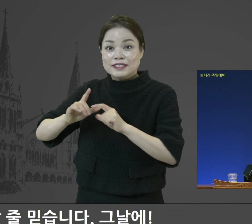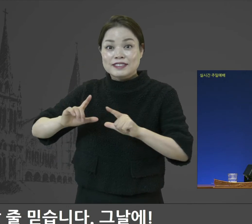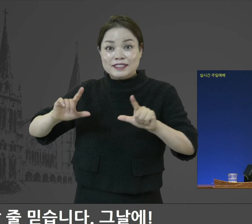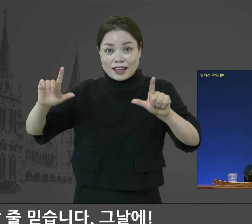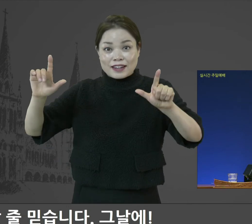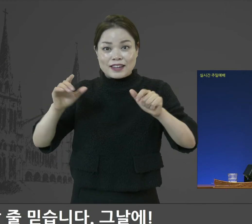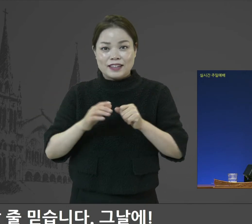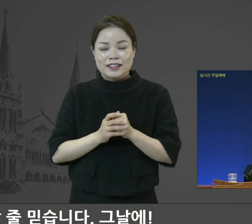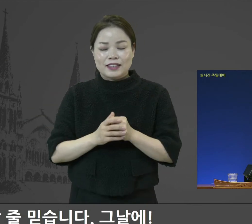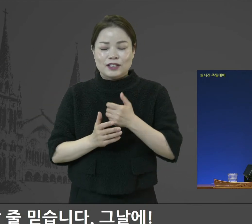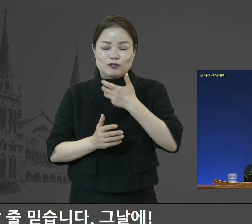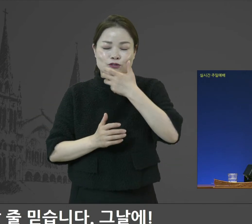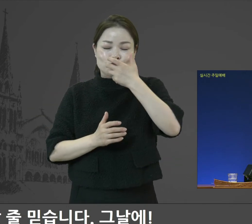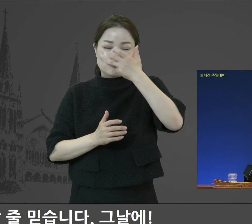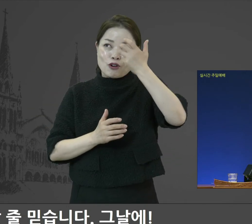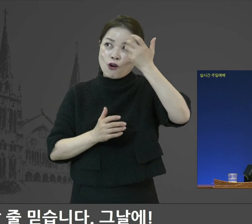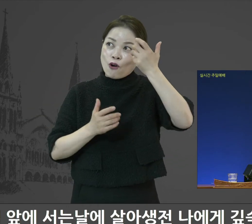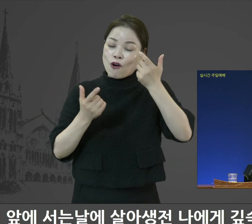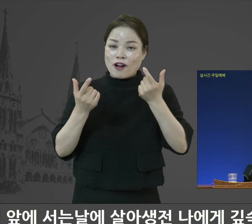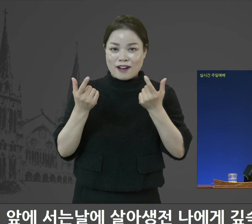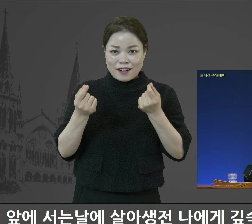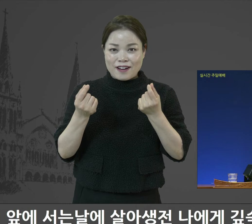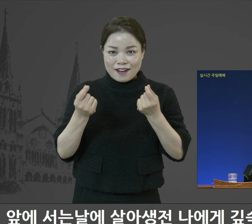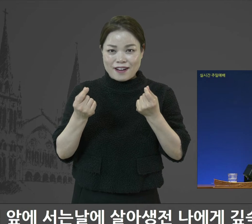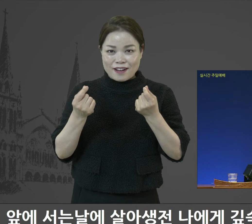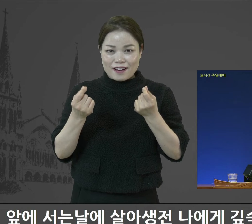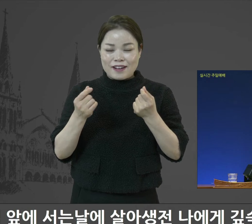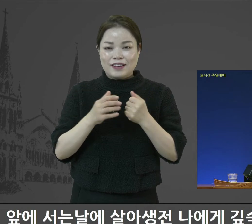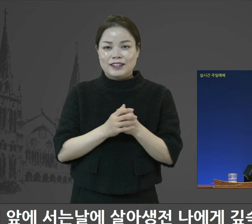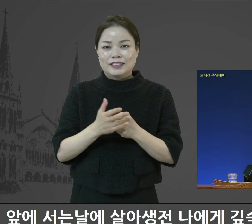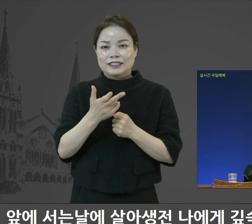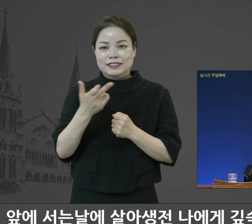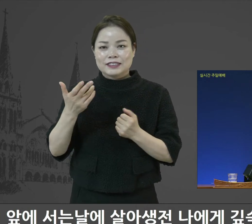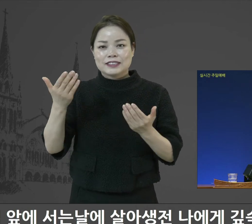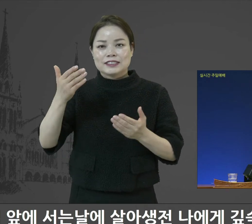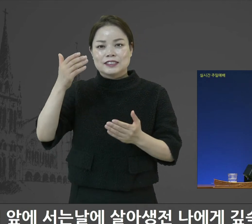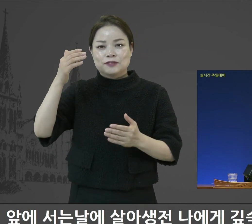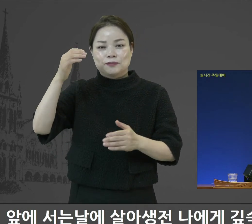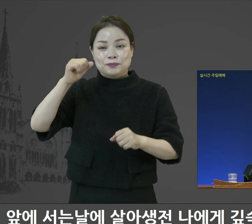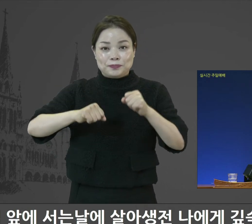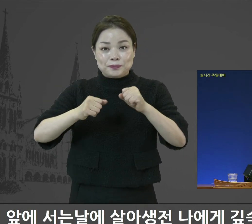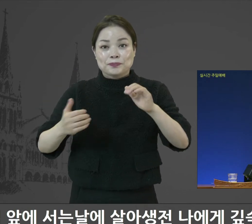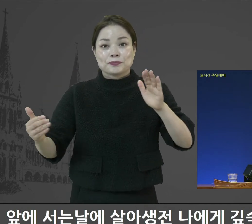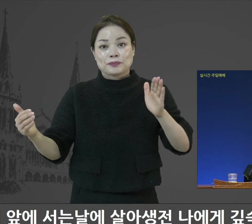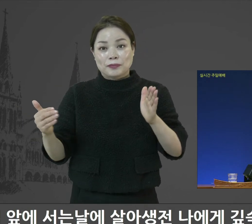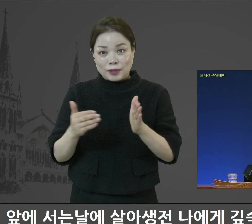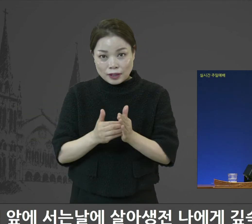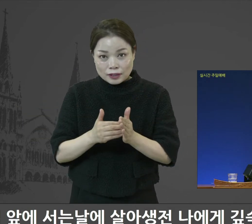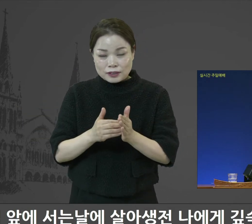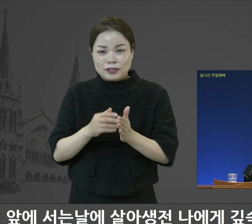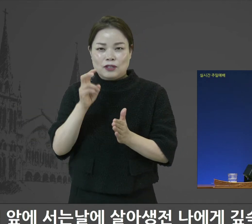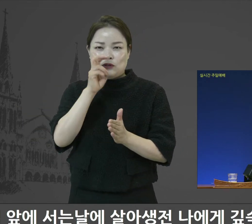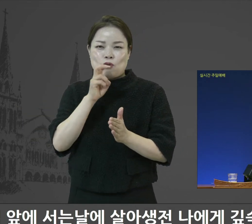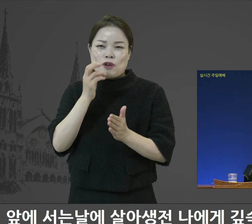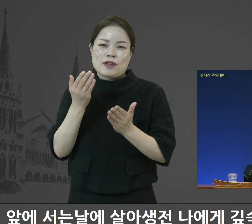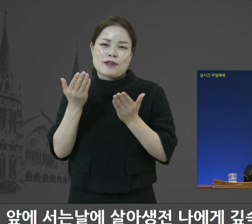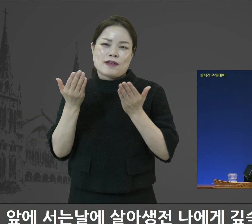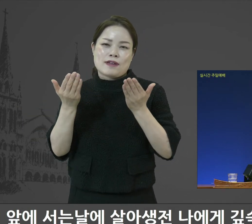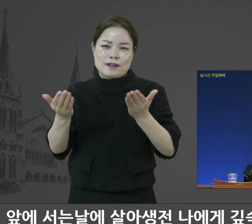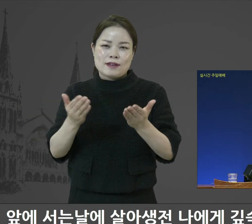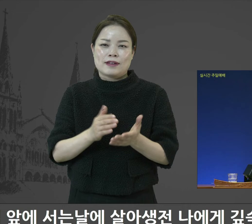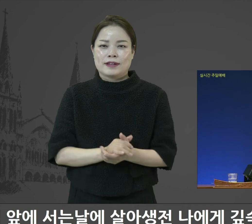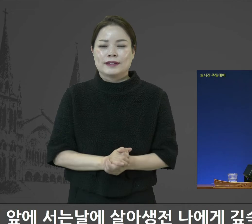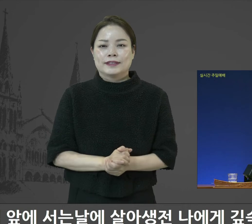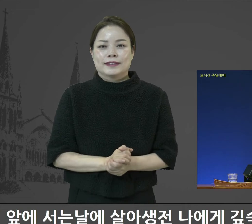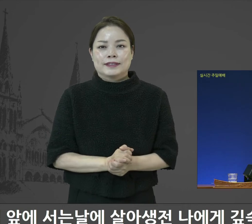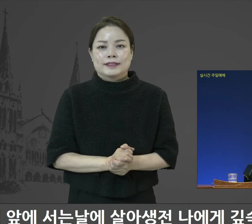야 꿈꾸는 것 같구나, 이런 큰 일을 행하셨다, 이렇게 노래하게 될 수 있을